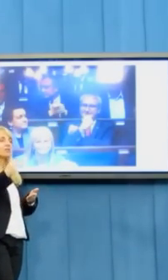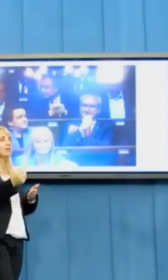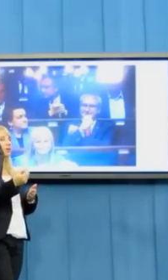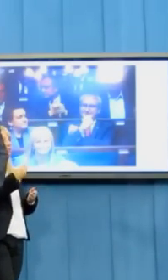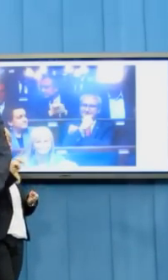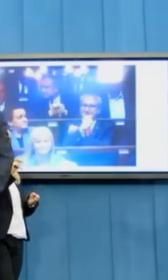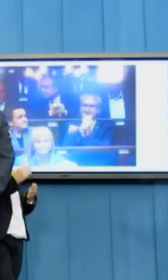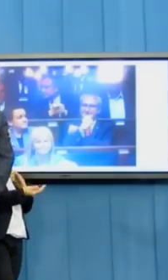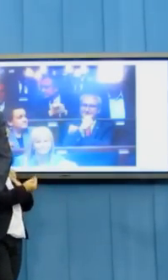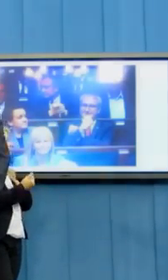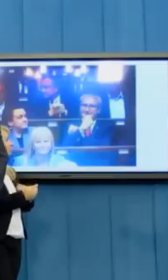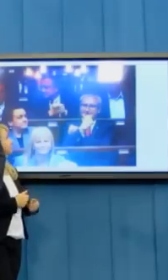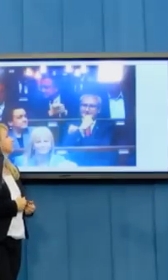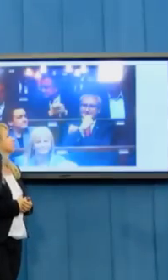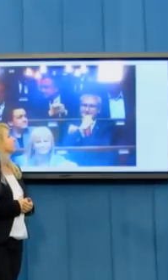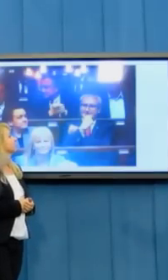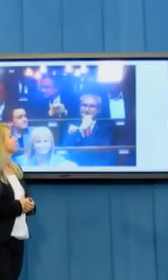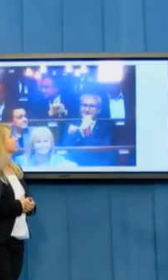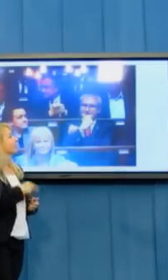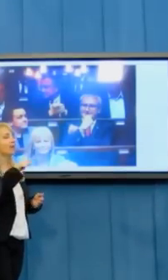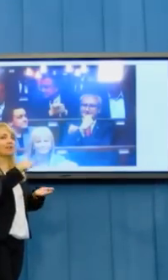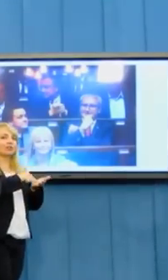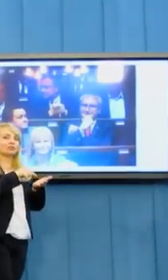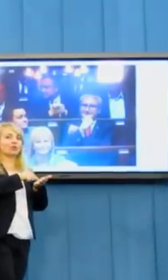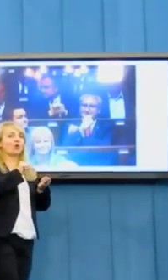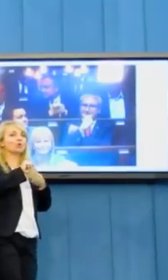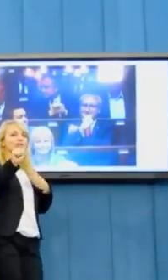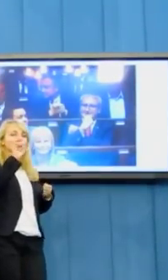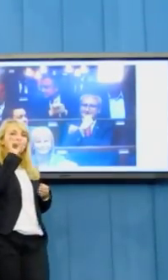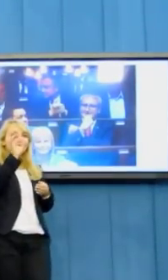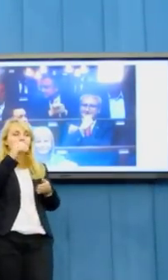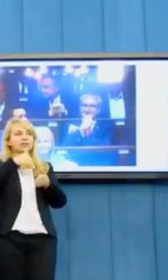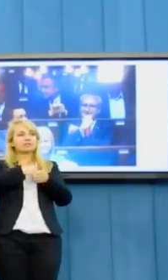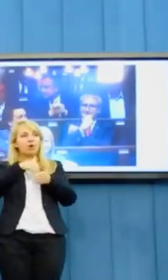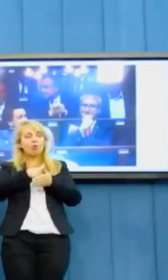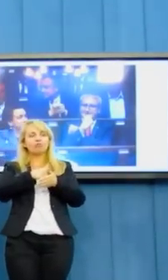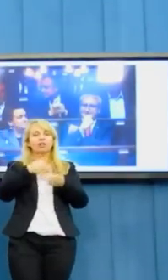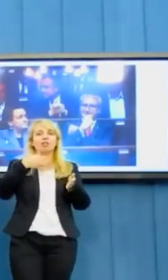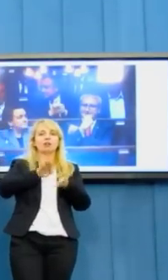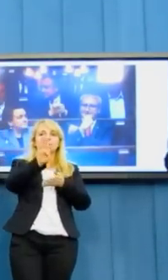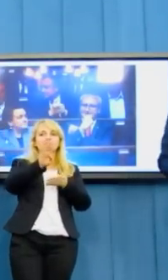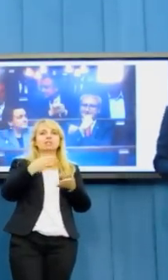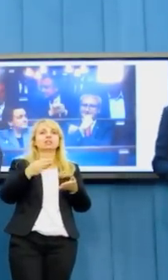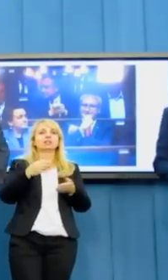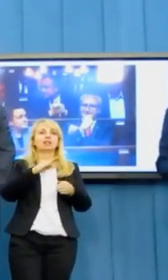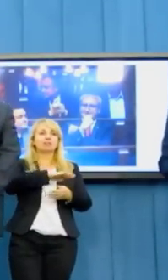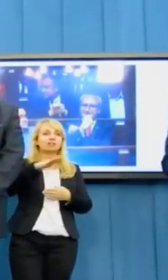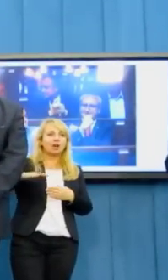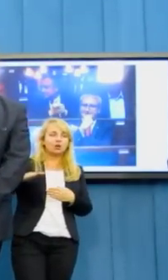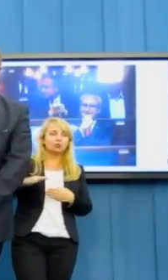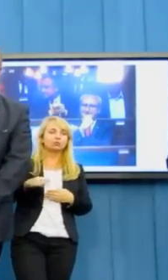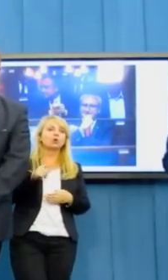zachowanie reprezentanta narodu, jednego z 460 przedstawicieli Sejmu Polskiego.